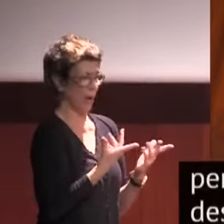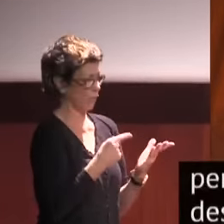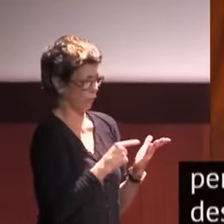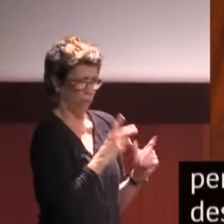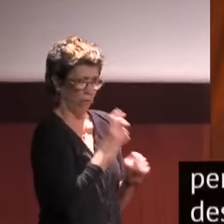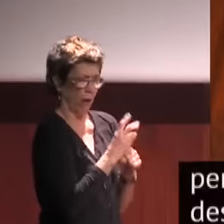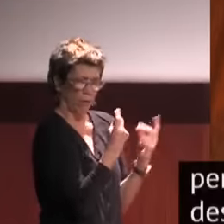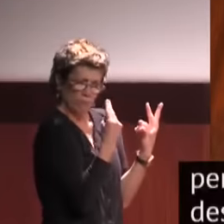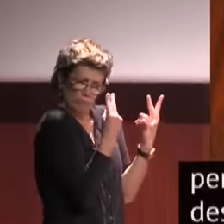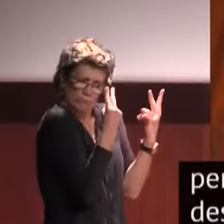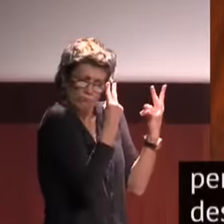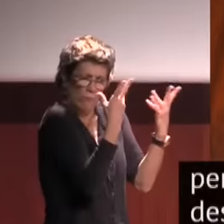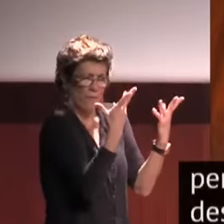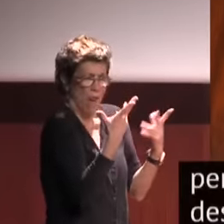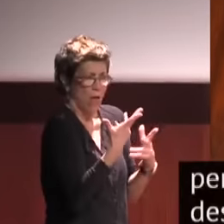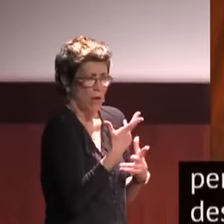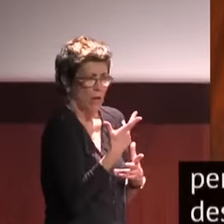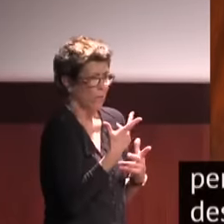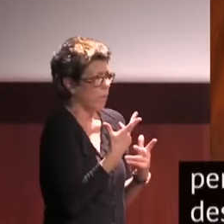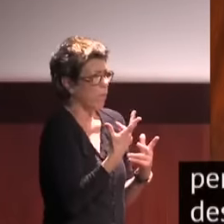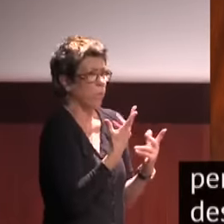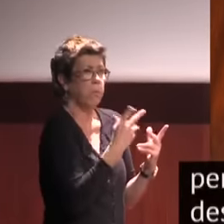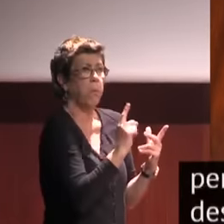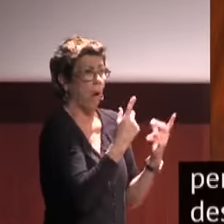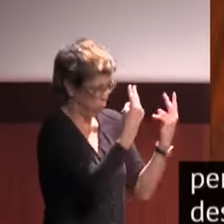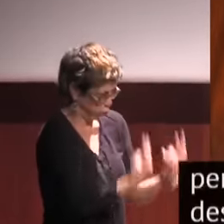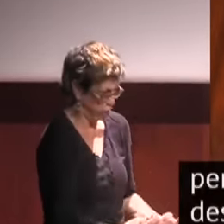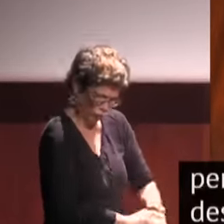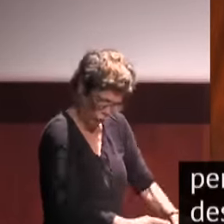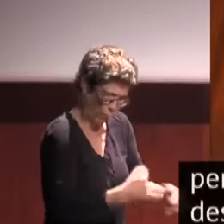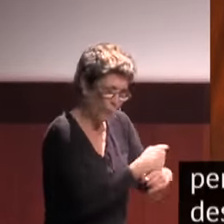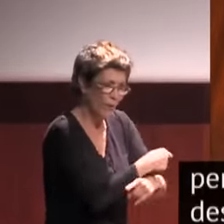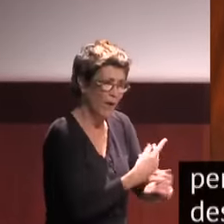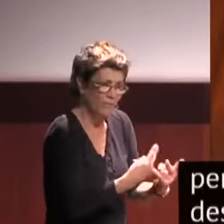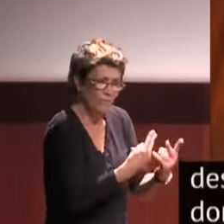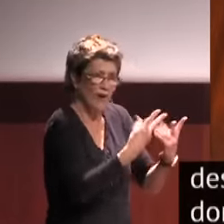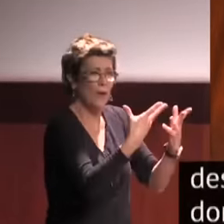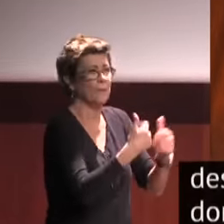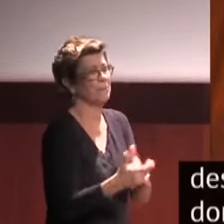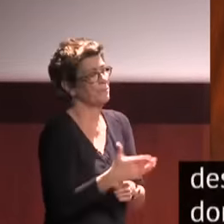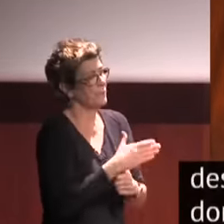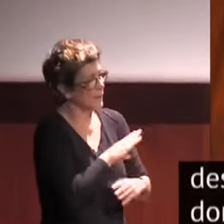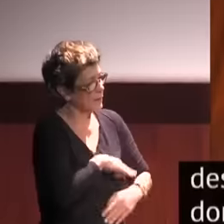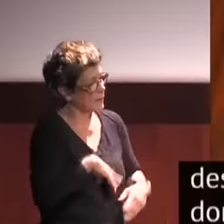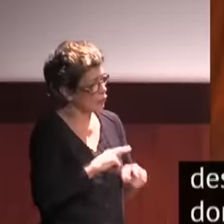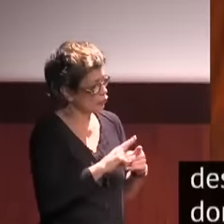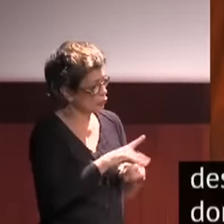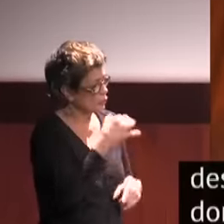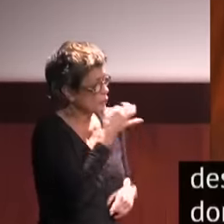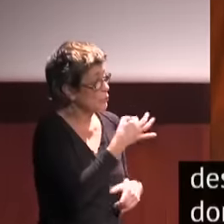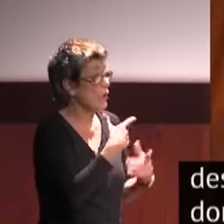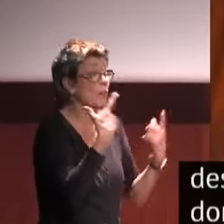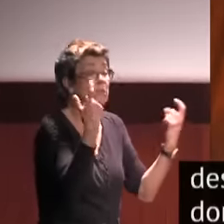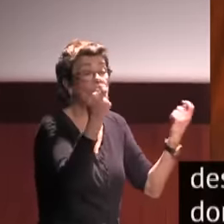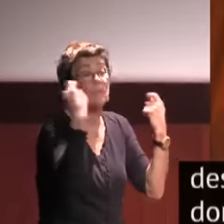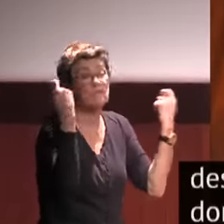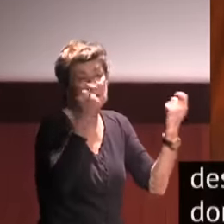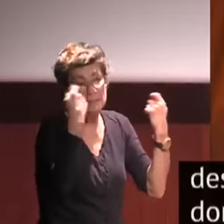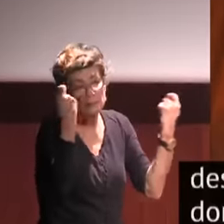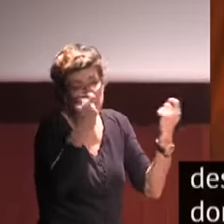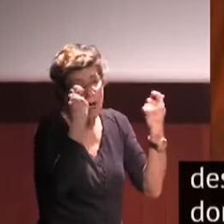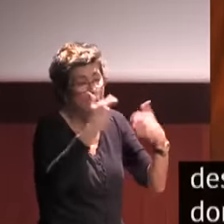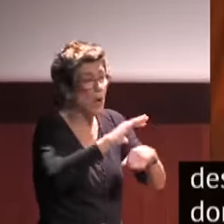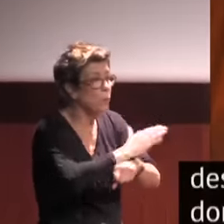C'est pas un... Après, la dernière chose que j'ai oublié de dire tout à l'heure, c'est que dans les festivals, et principalement le festival